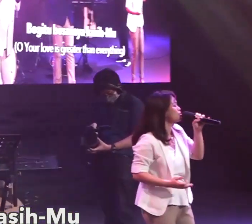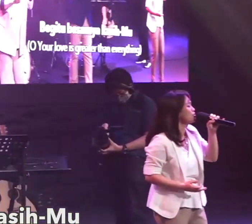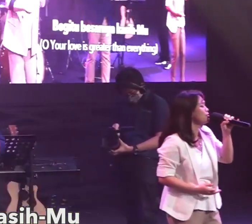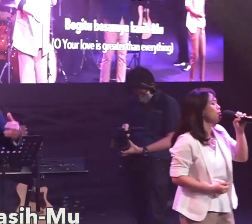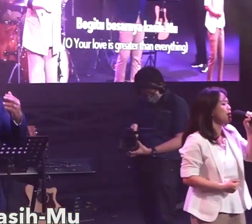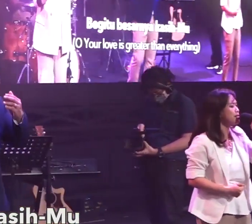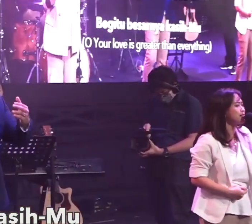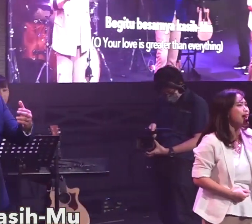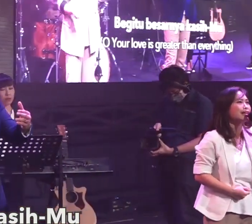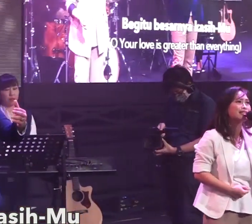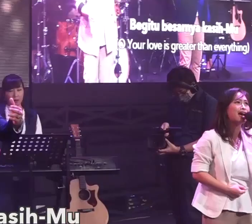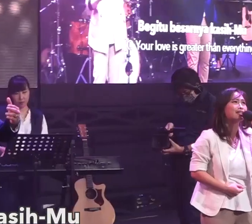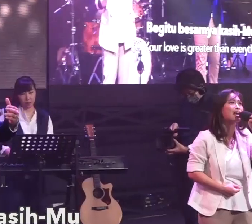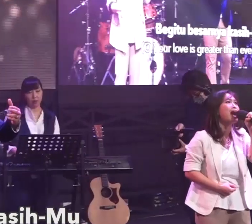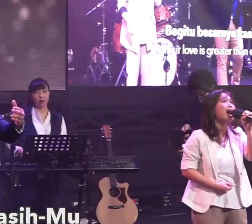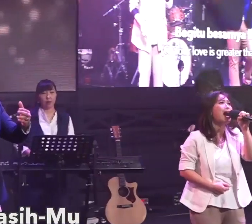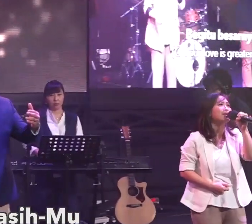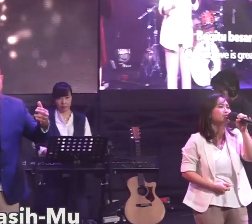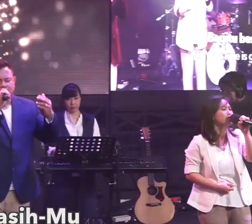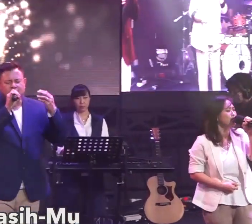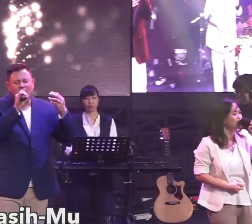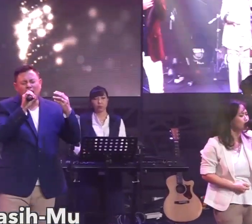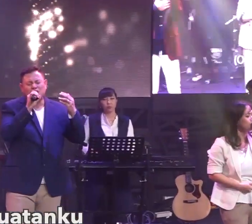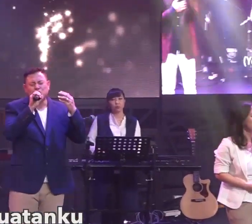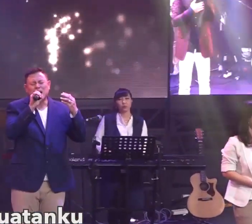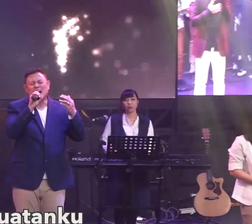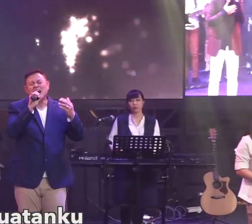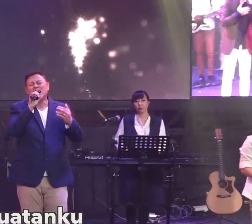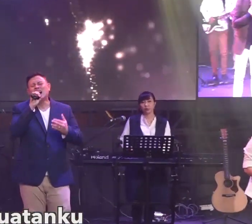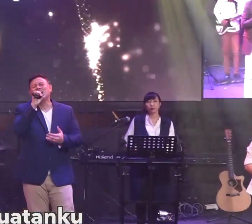begitu besarnya kasih. Kaulah